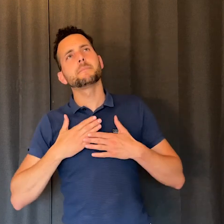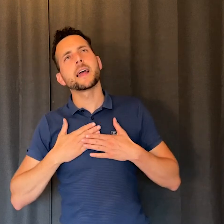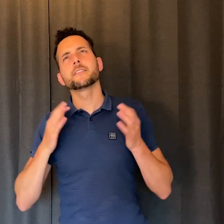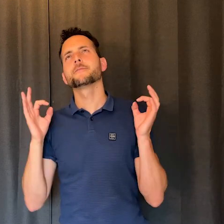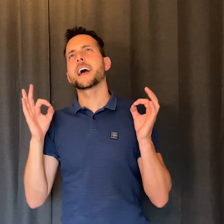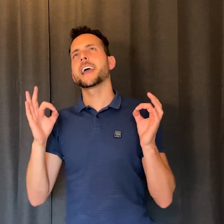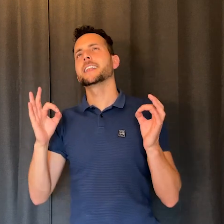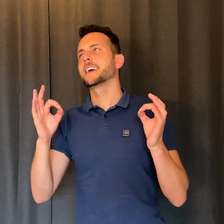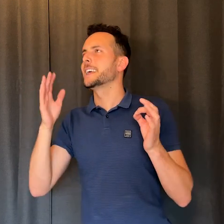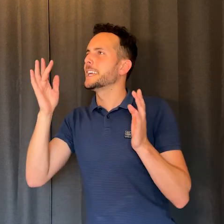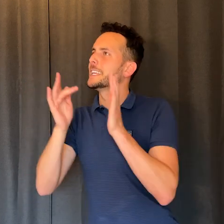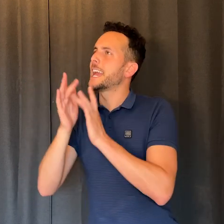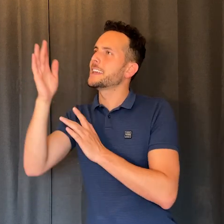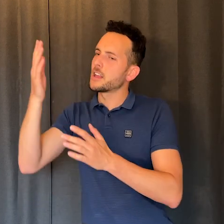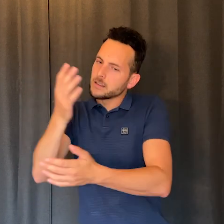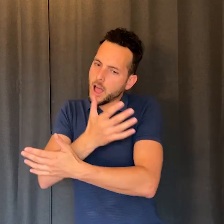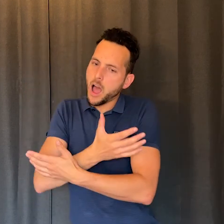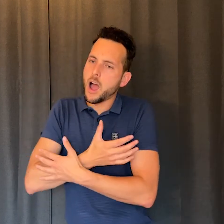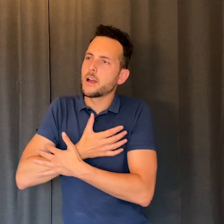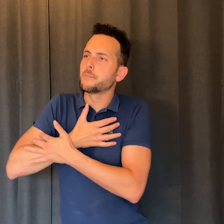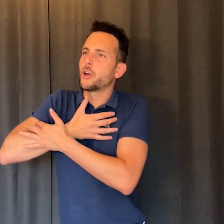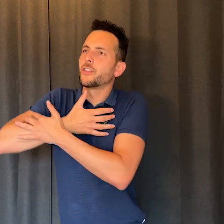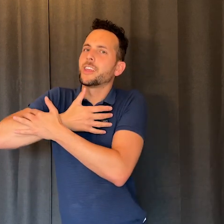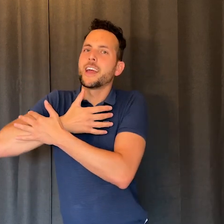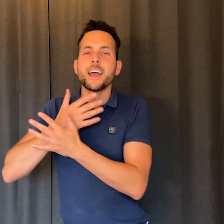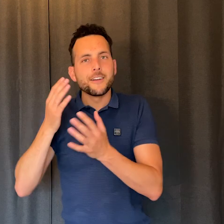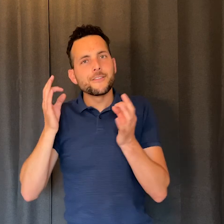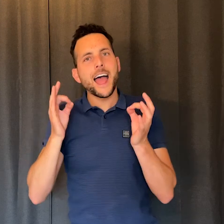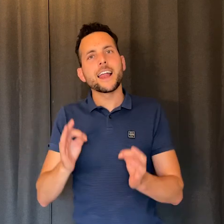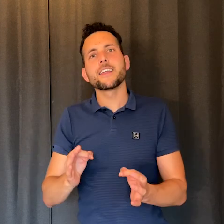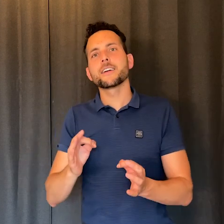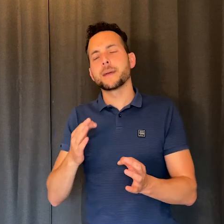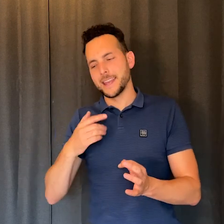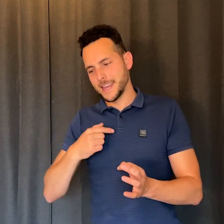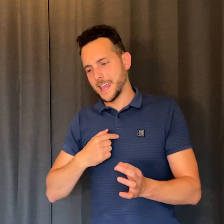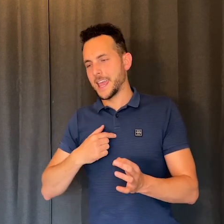ben veilig in Jezus' armen.